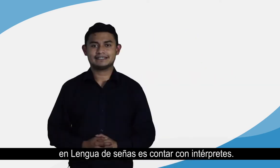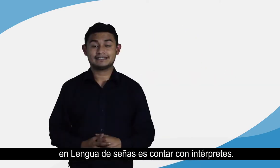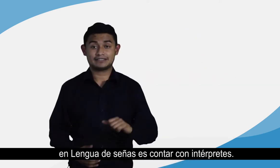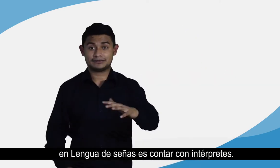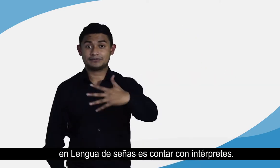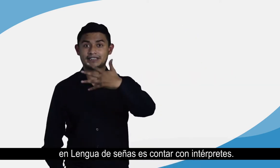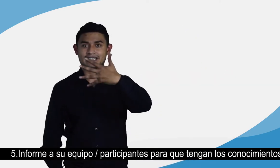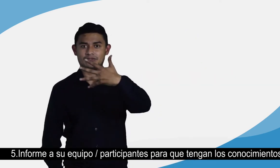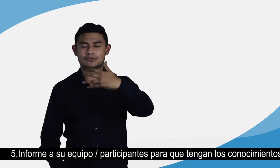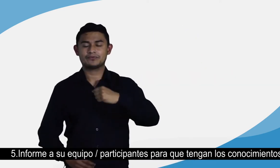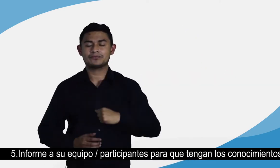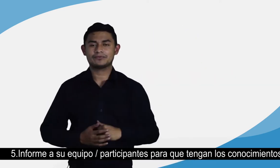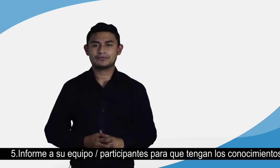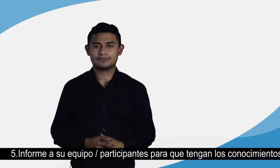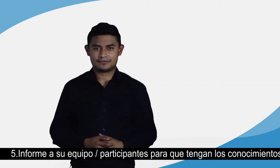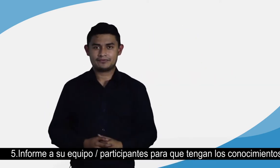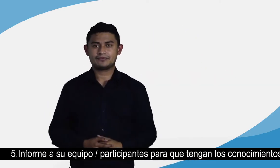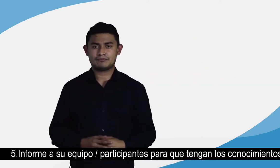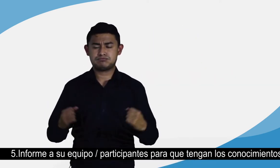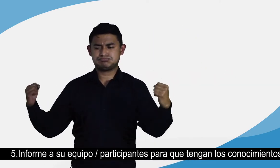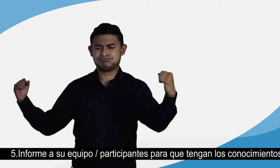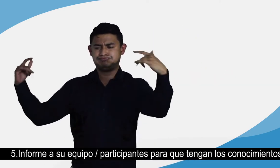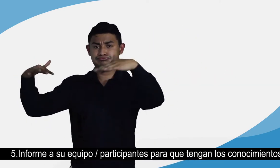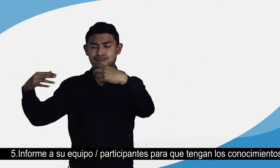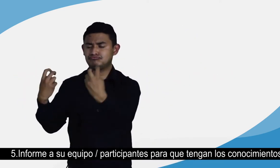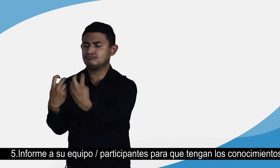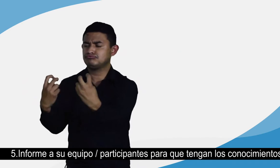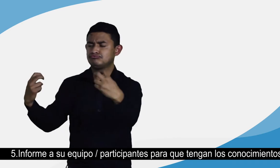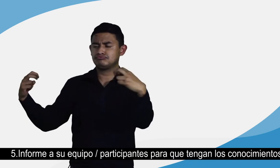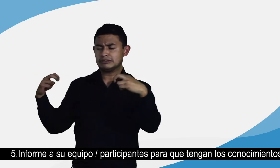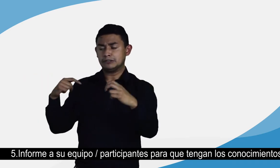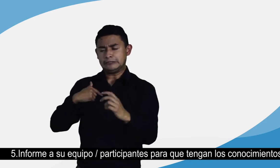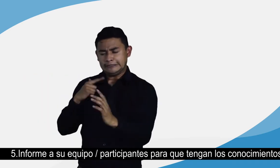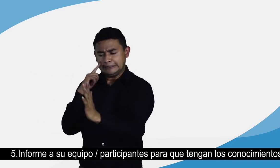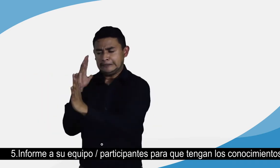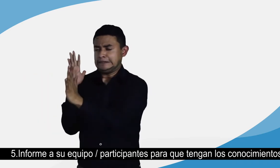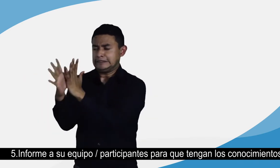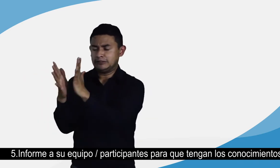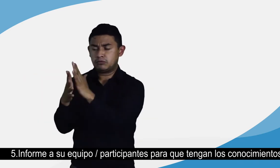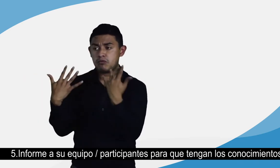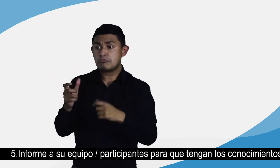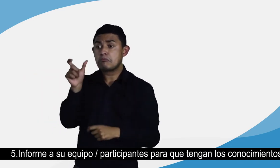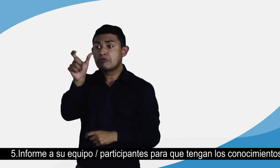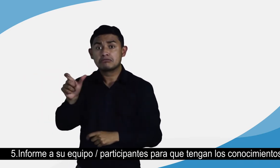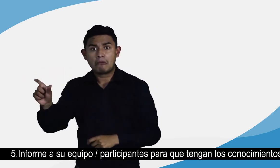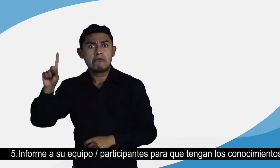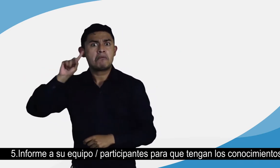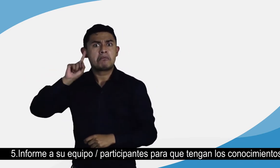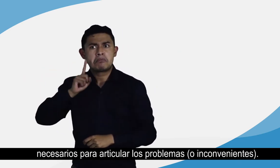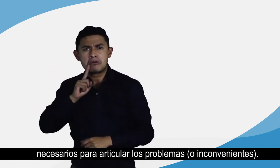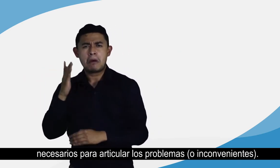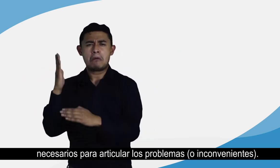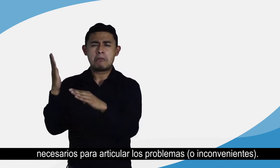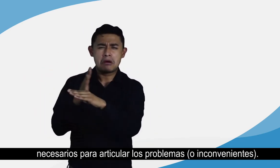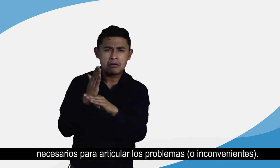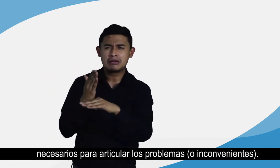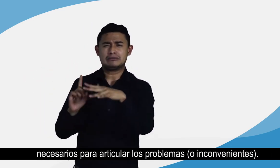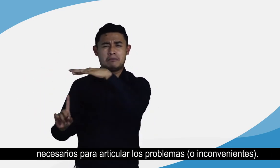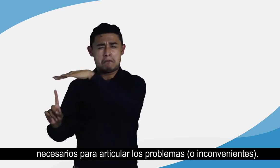intérpretes. 5. Informe a su equipo, participantes, para que tengan los conocimientos necesarios para articular